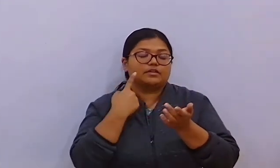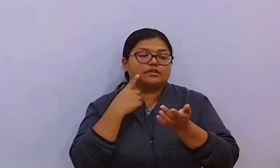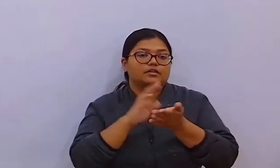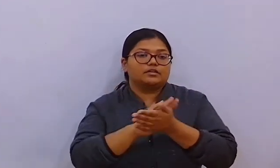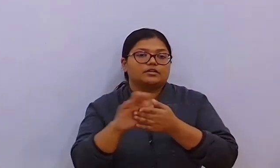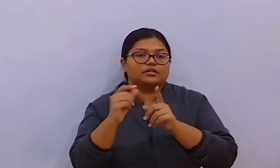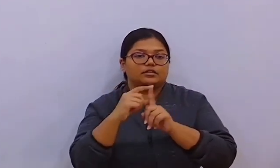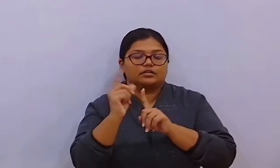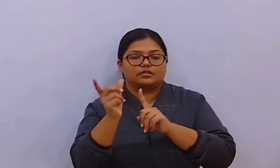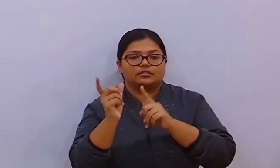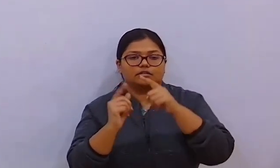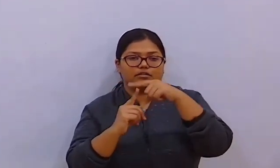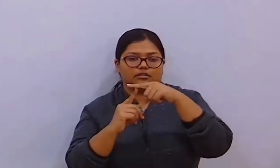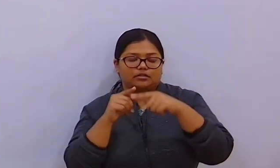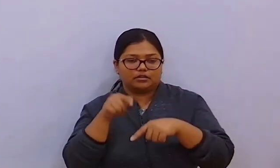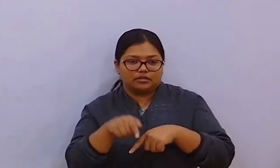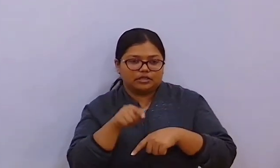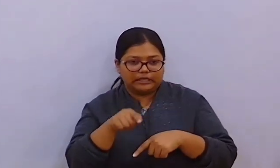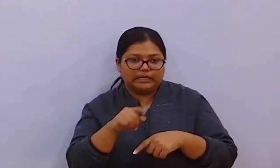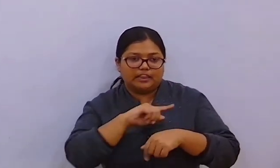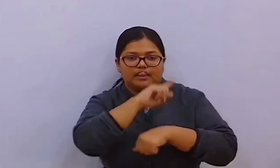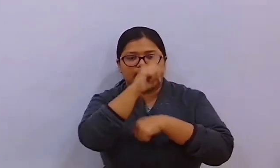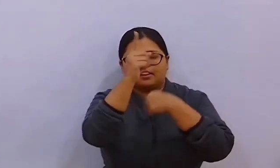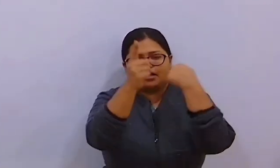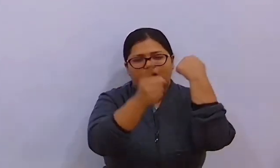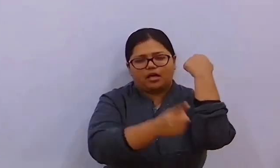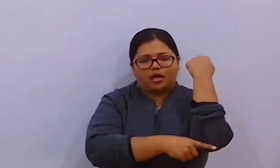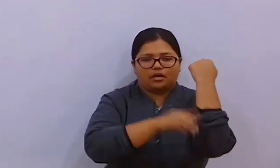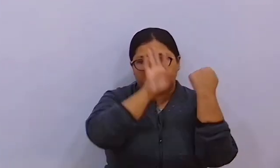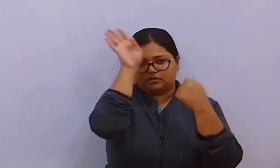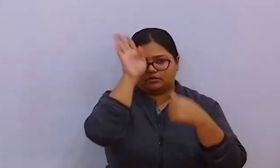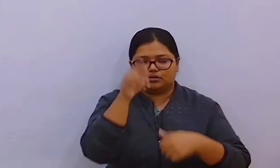संभवतः वृहद्रथ था। क्लियर है सबको?